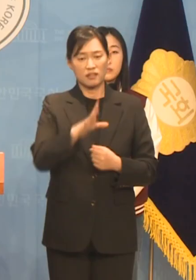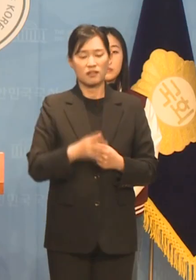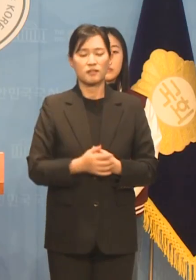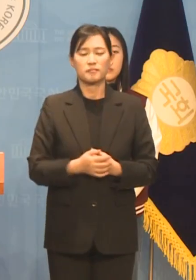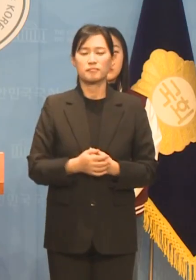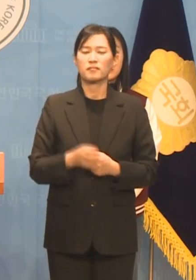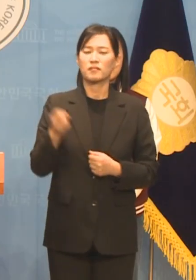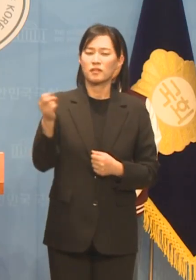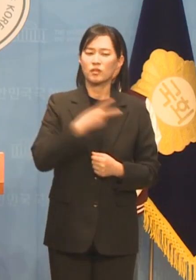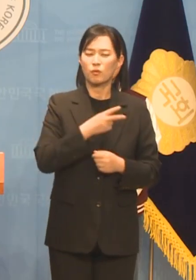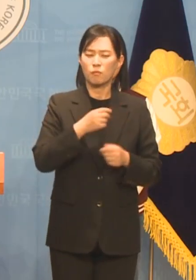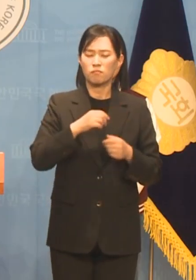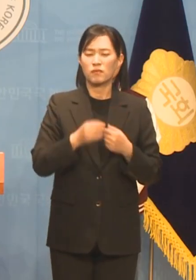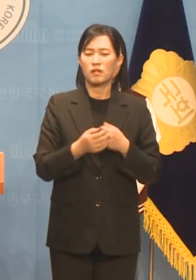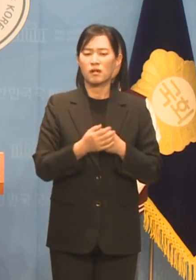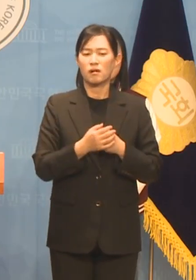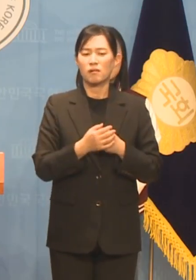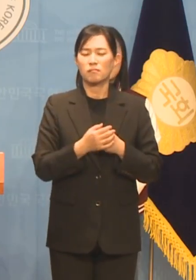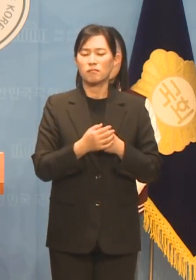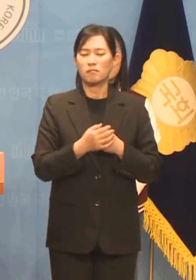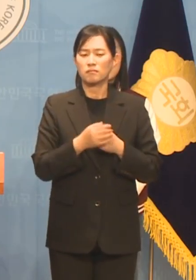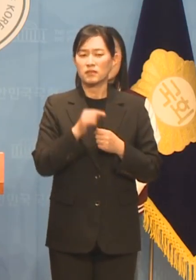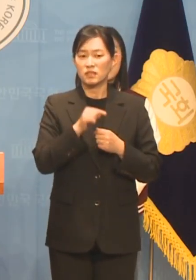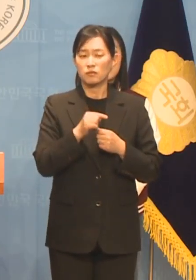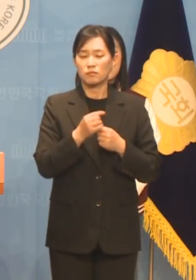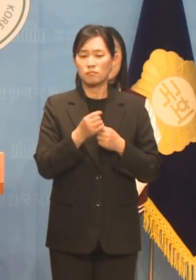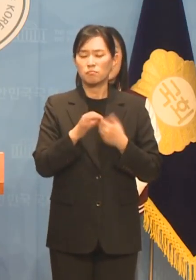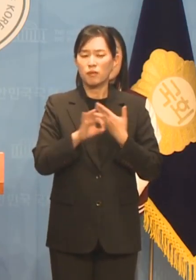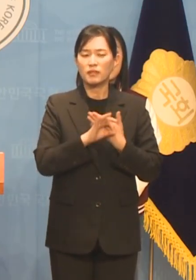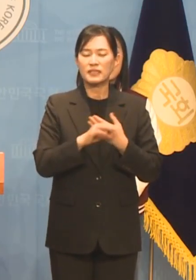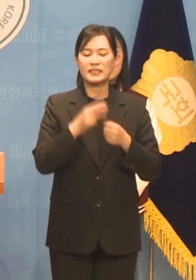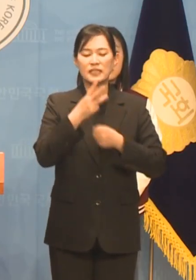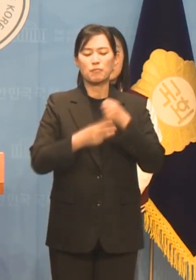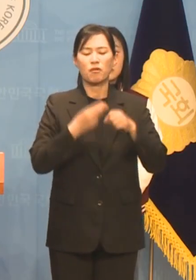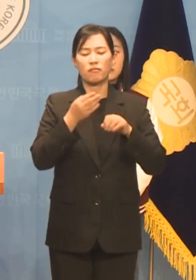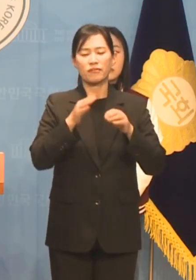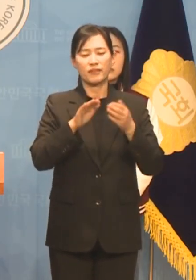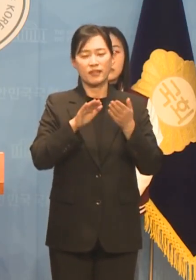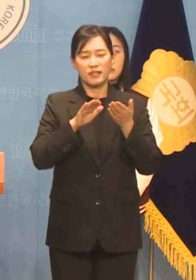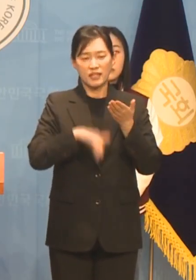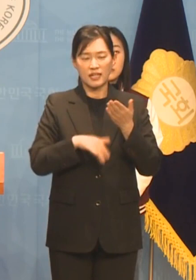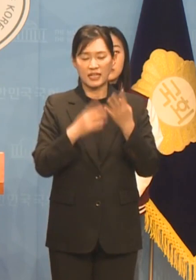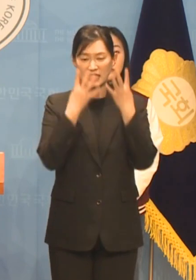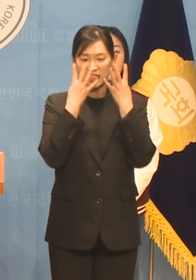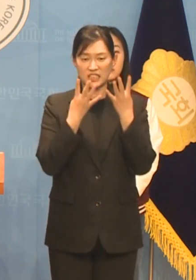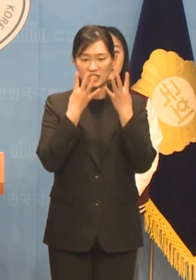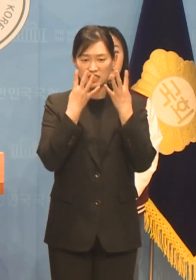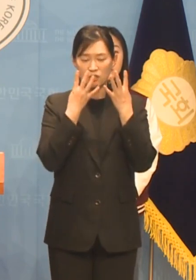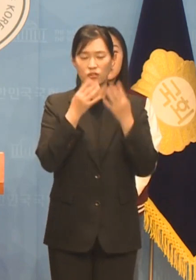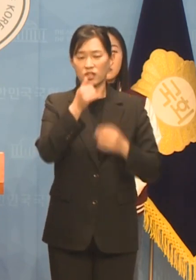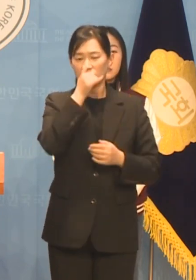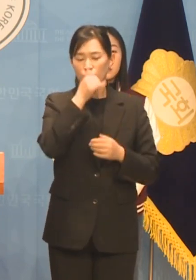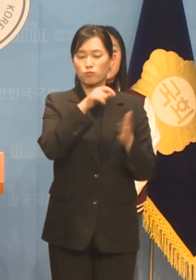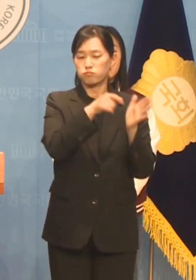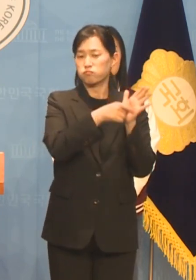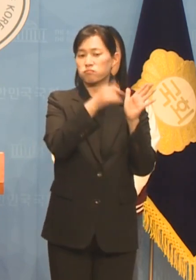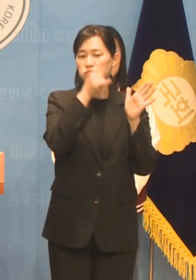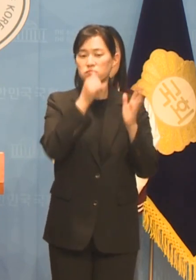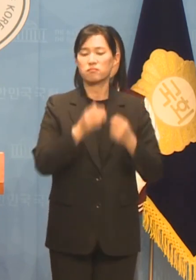된다. 그리고 이를 어길 시 제22조에는 3년 이하의 징역 또는 300만 원 이하의 벌금에 처한다고 정하고